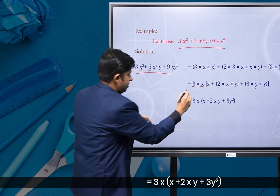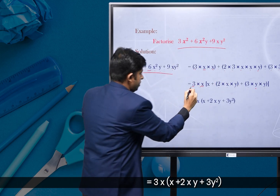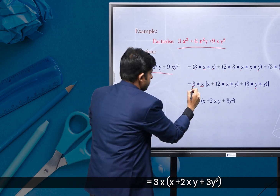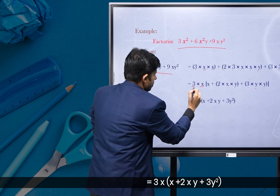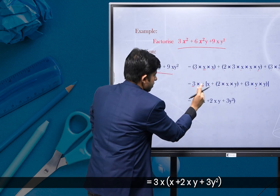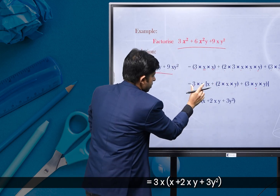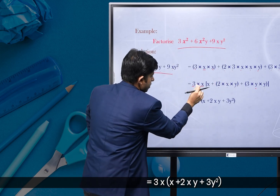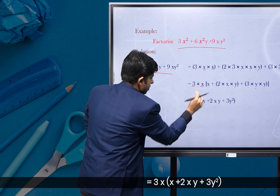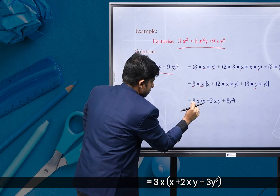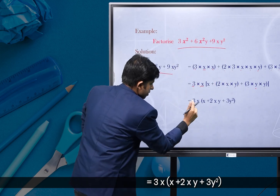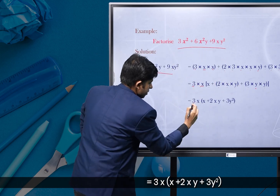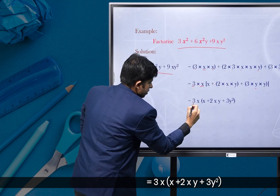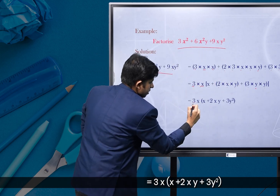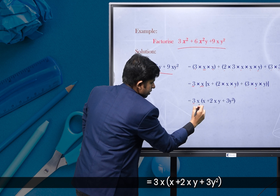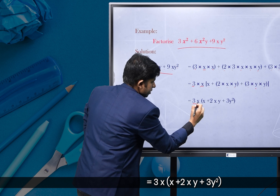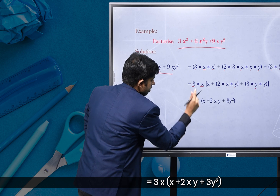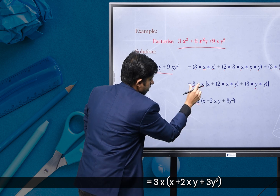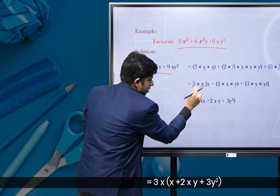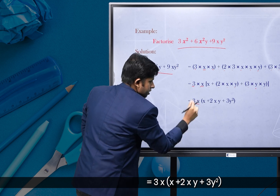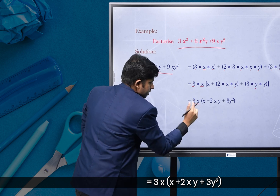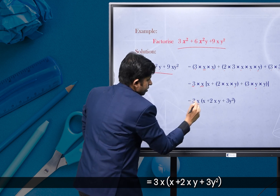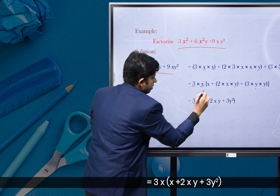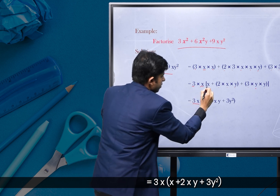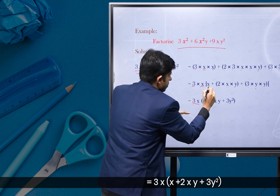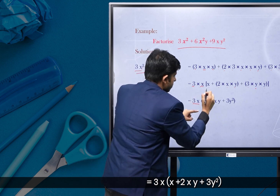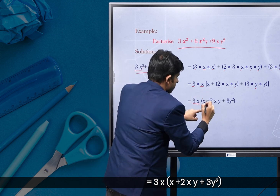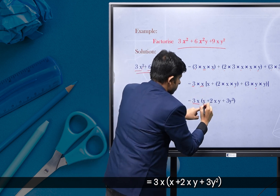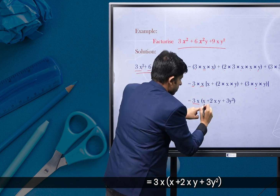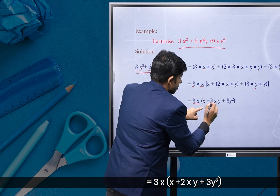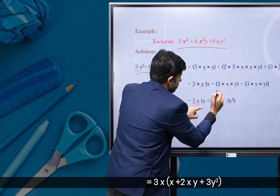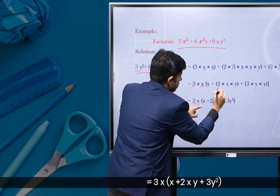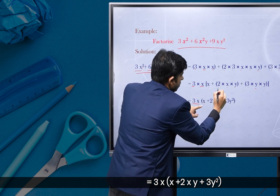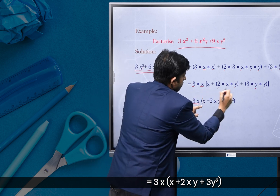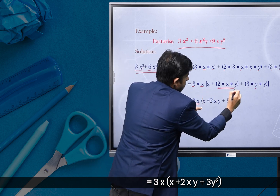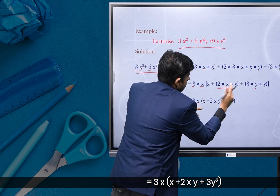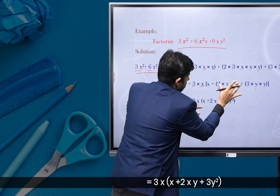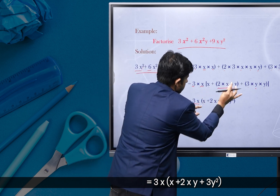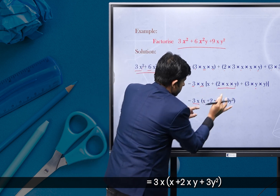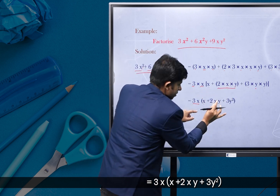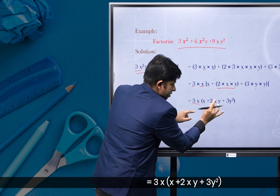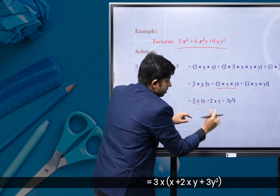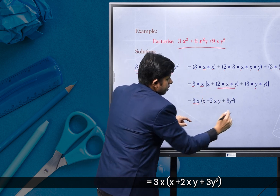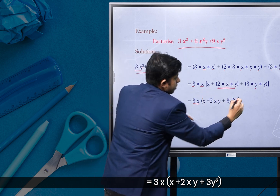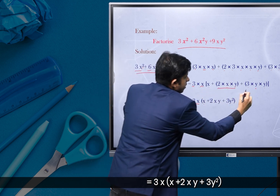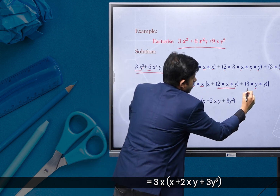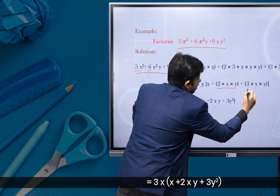बरोबर 3x कंसामध्ये x अधिक 2xy अधिक